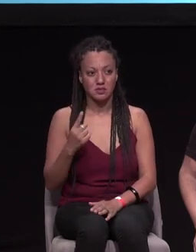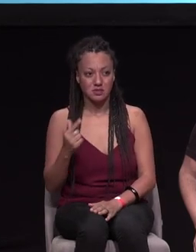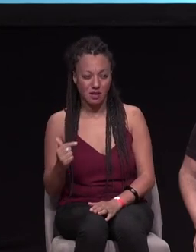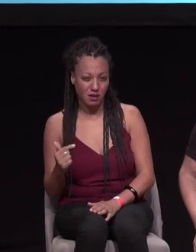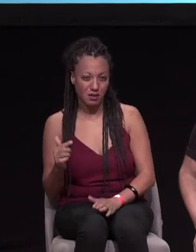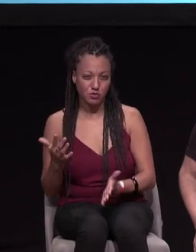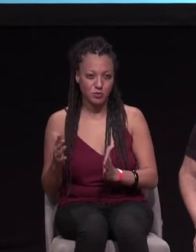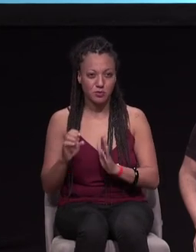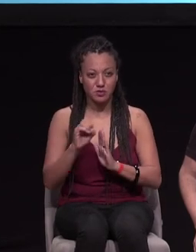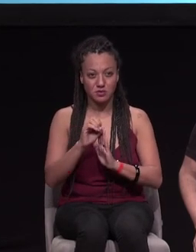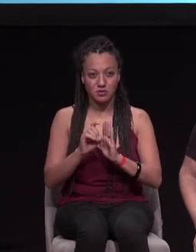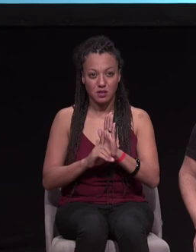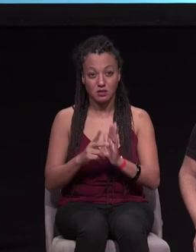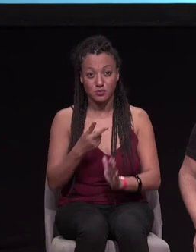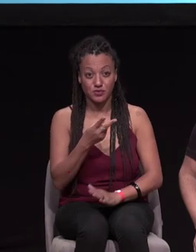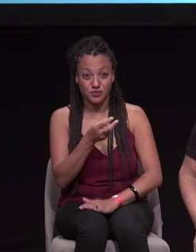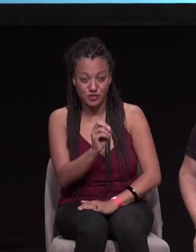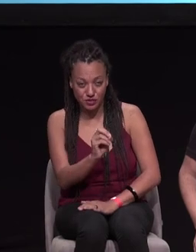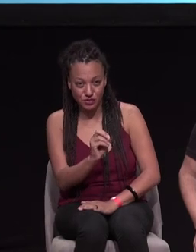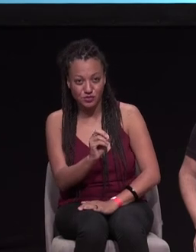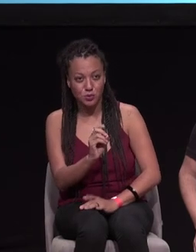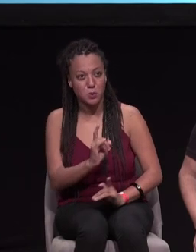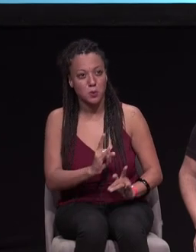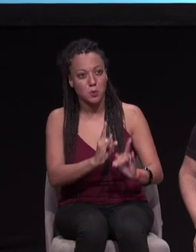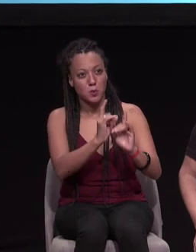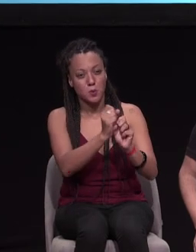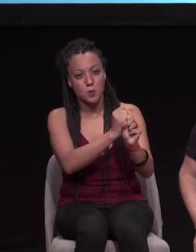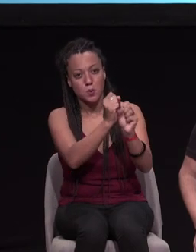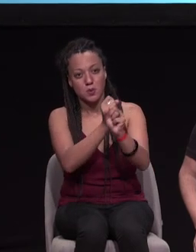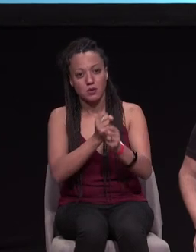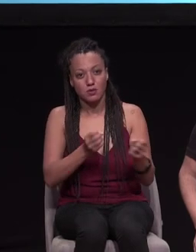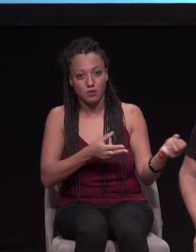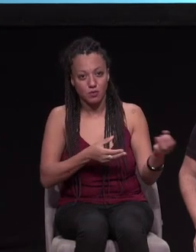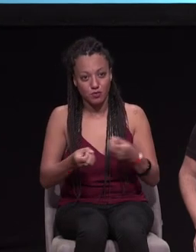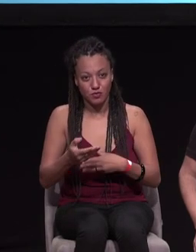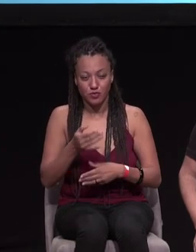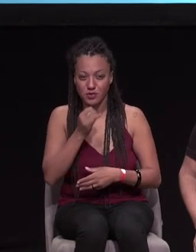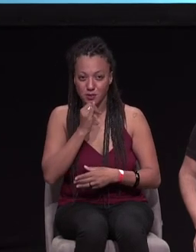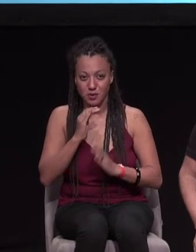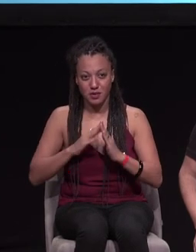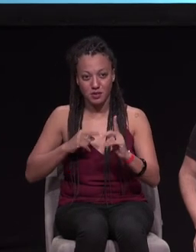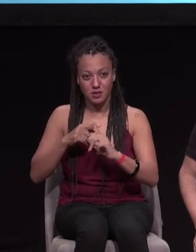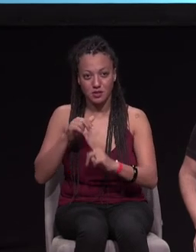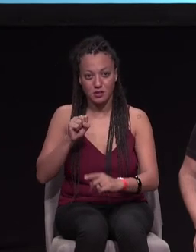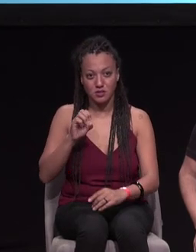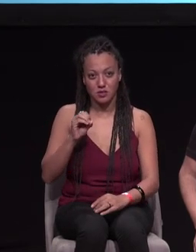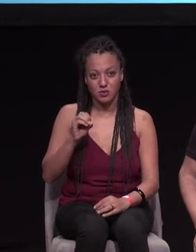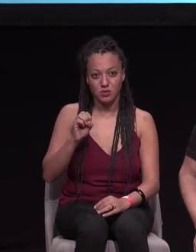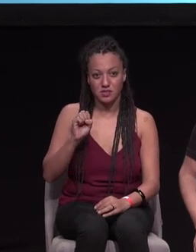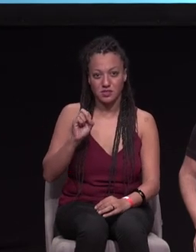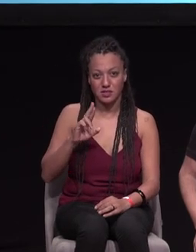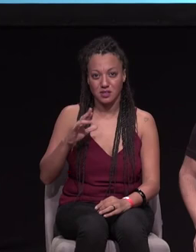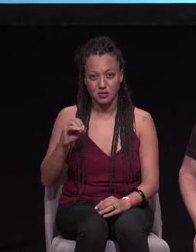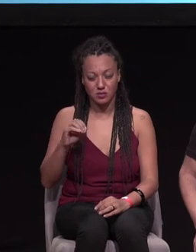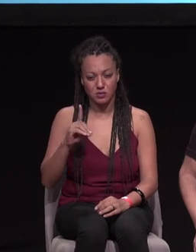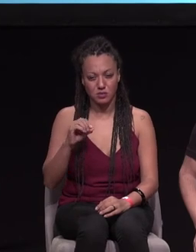de 20 e os edifícios que nasceram desse trabalho inclusive a igreja do rosário dos pretos a transformar-se em edifícios góticos muitas vezes com a